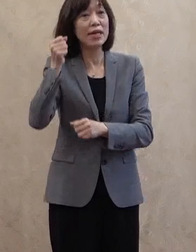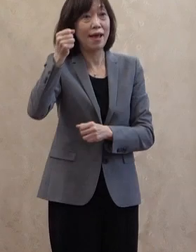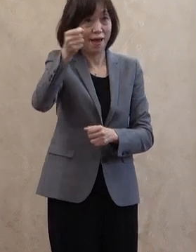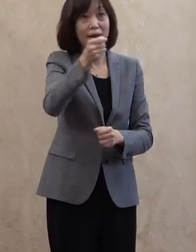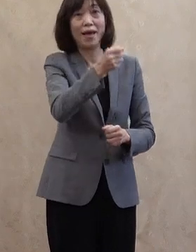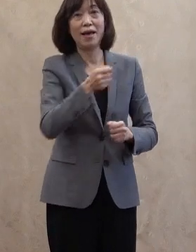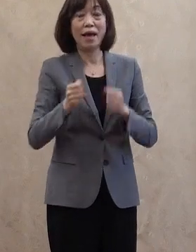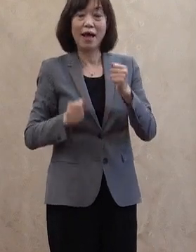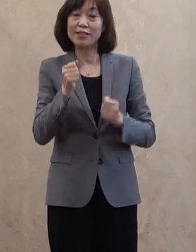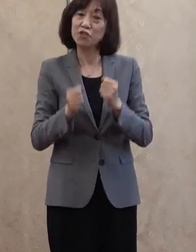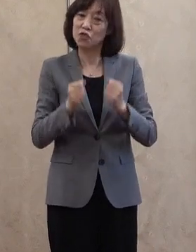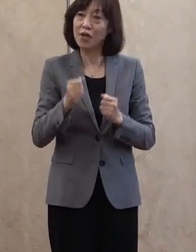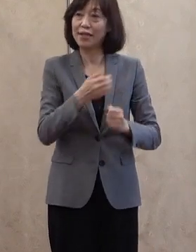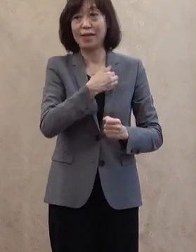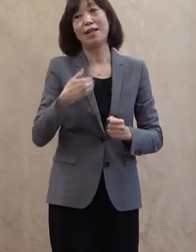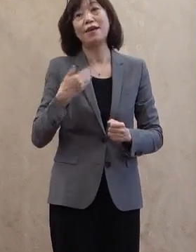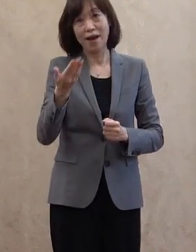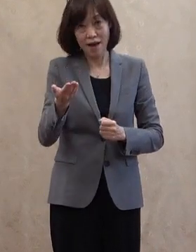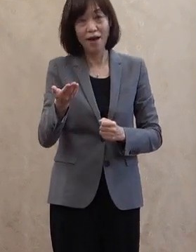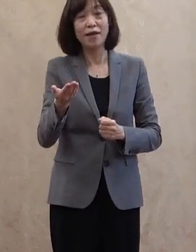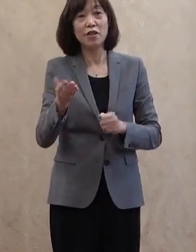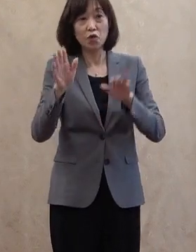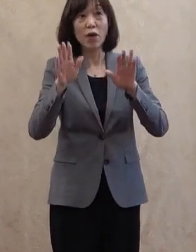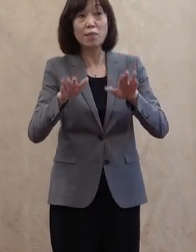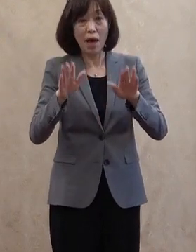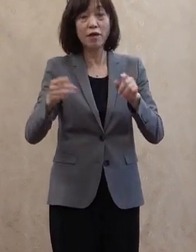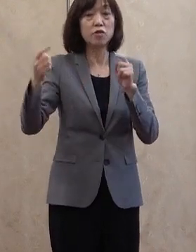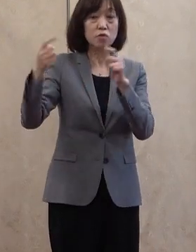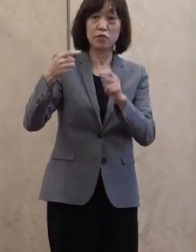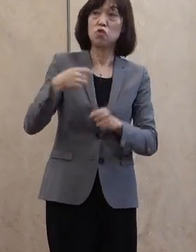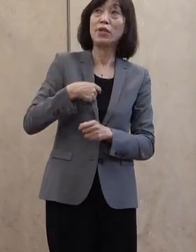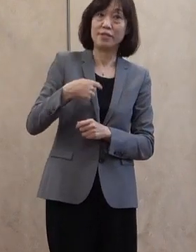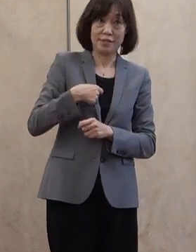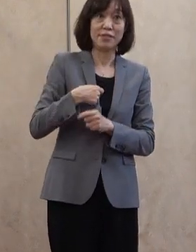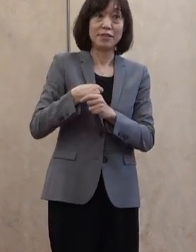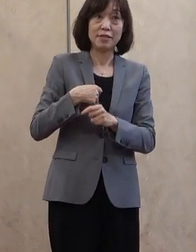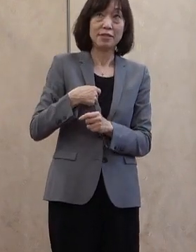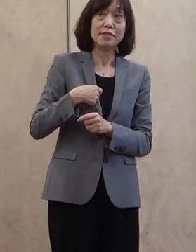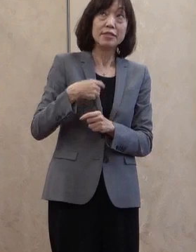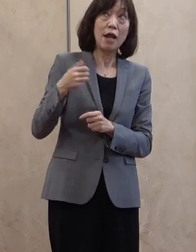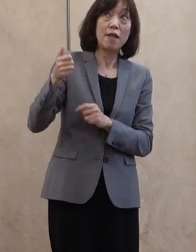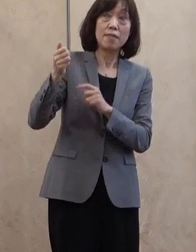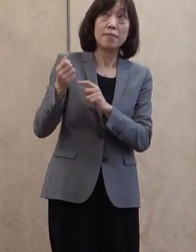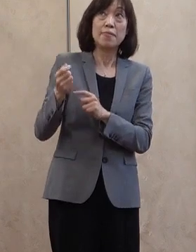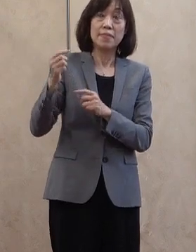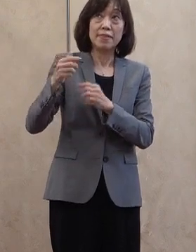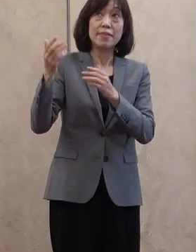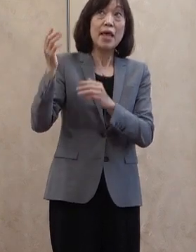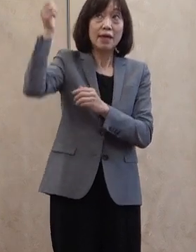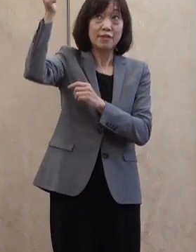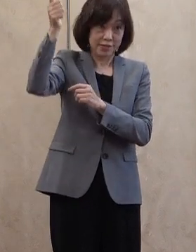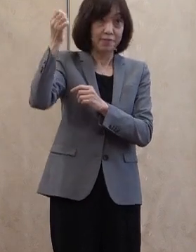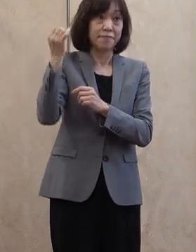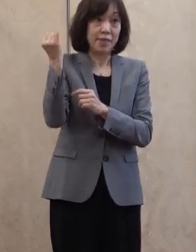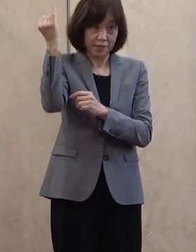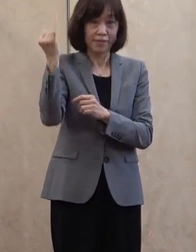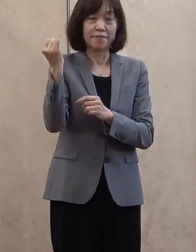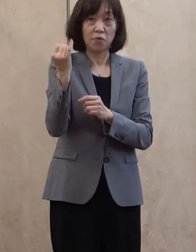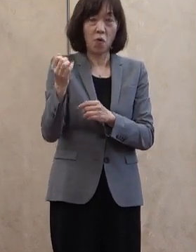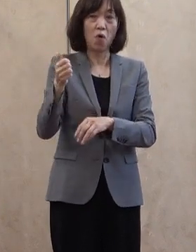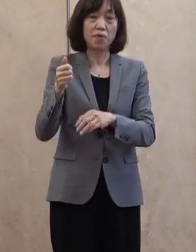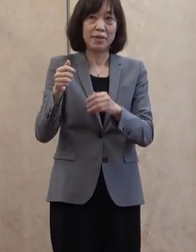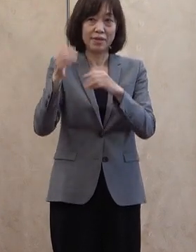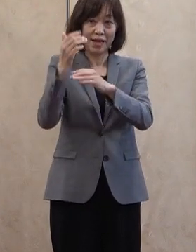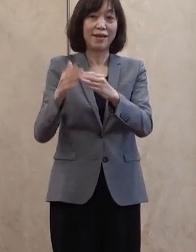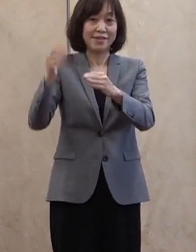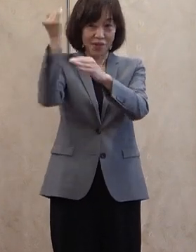ないかということを今直接私からも大臣と組織委員会の会長に申し上げて相談を